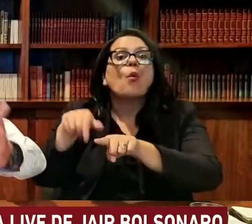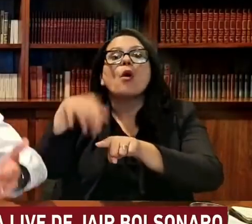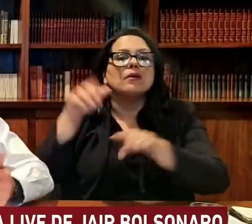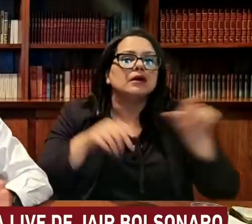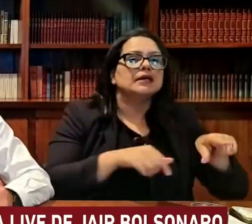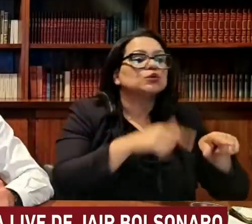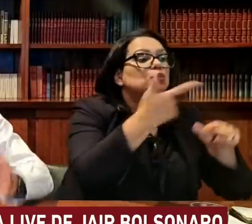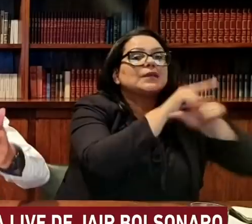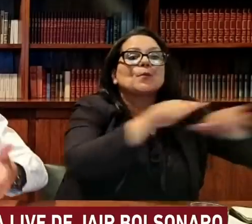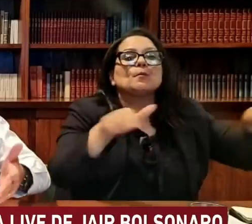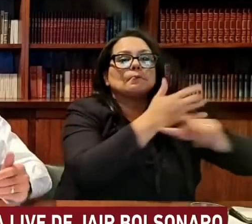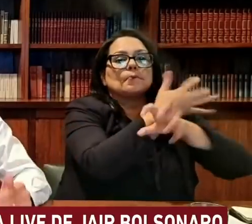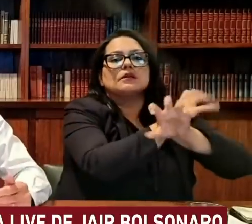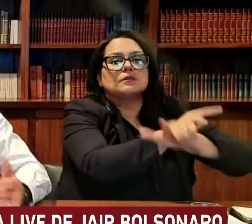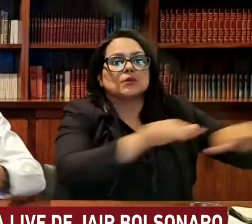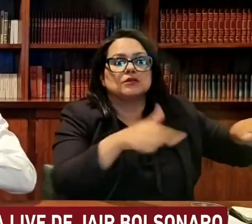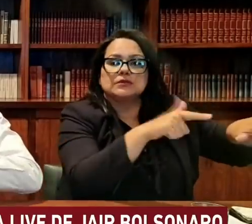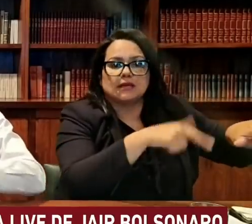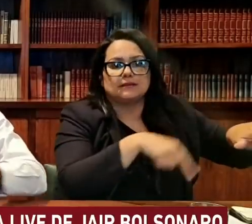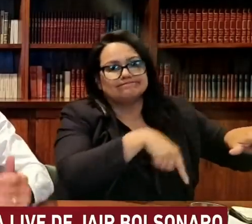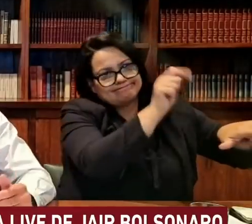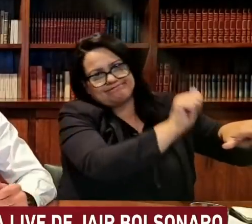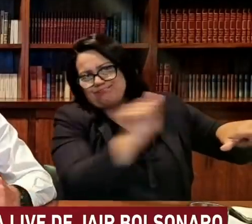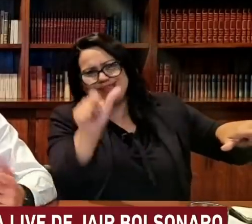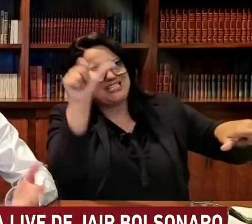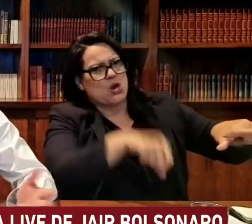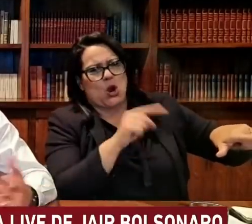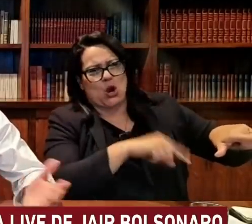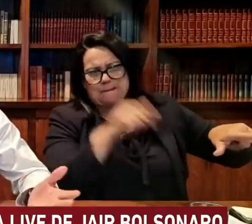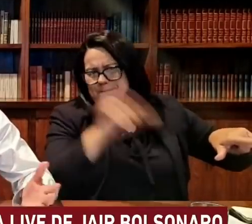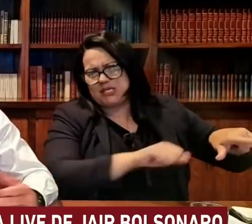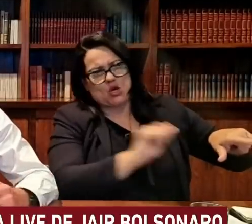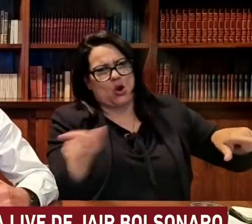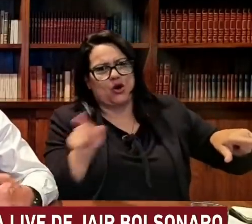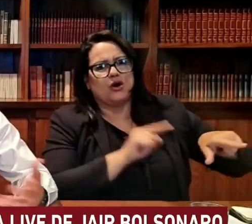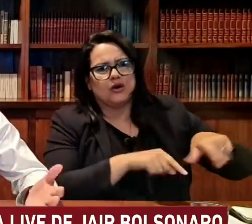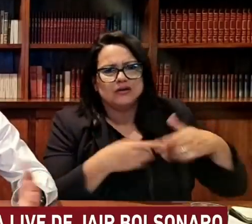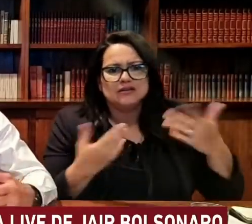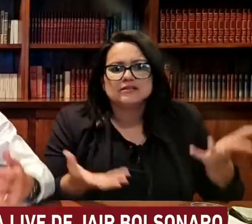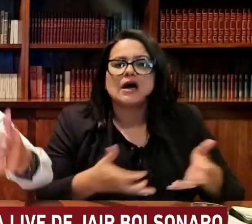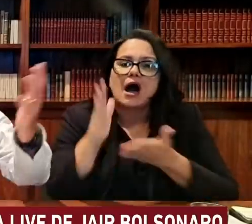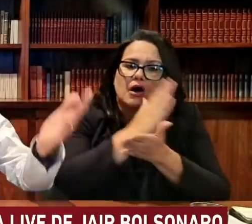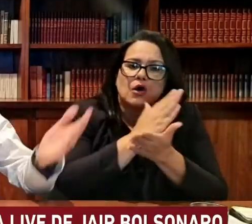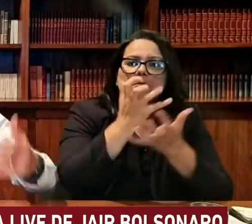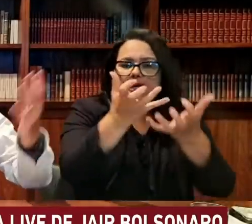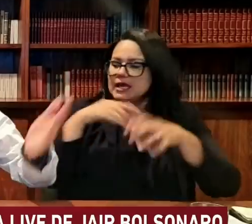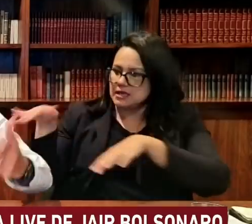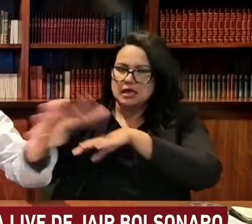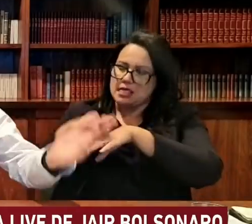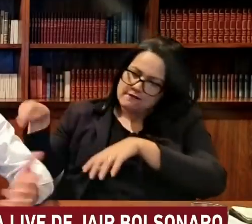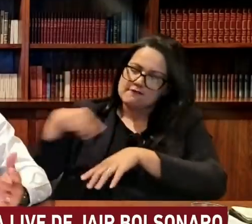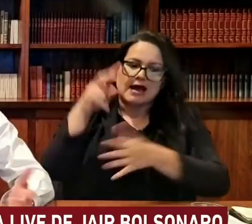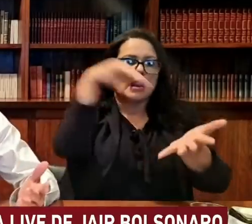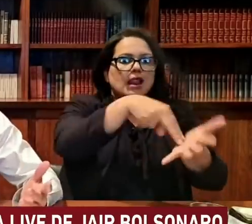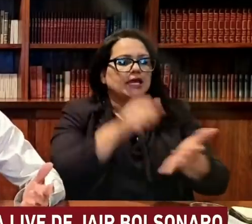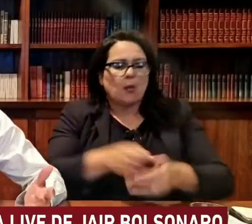estar sofrendo como sofre hoje em dia se não fosse políticas erradas lá atrás. Estamos desfazendo algumas querem que eu vá lá na Petrobras e dê um murro na